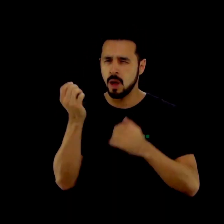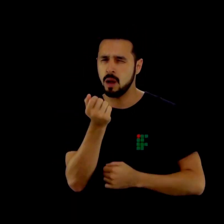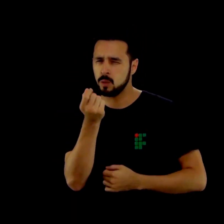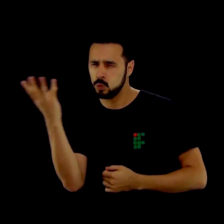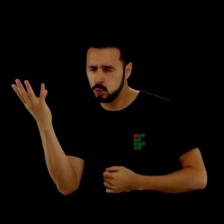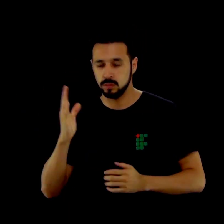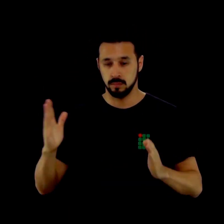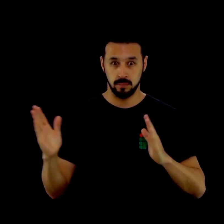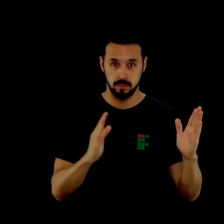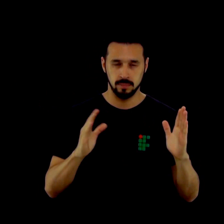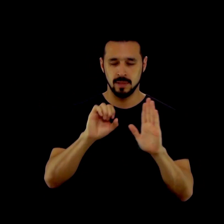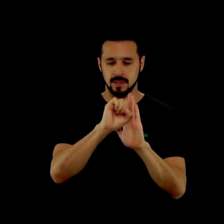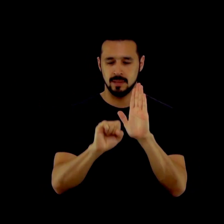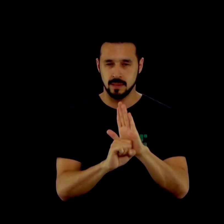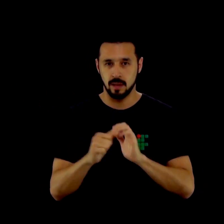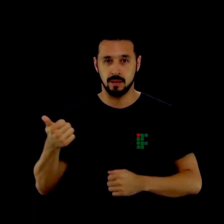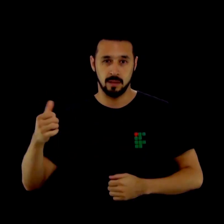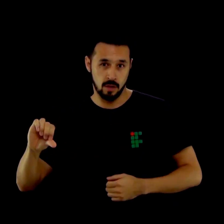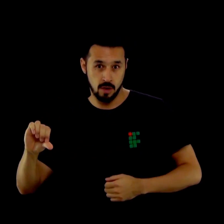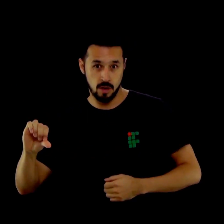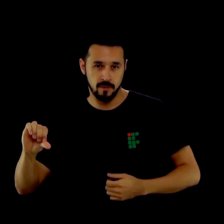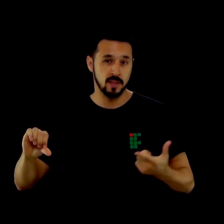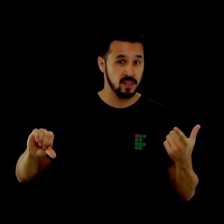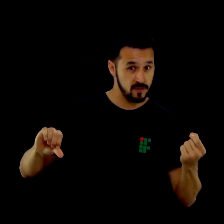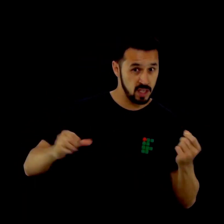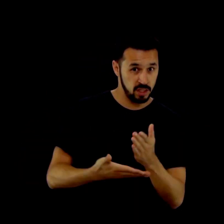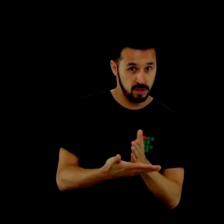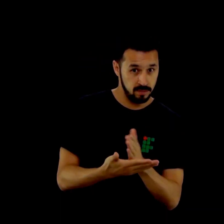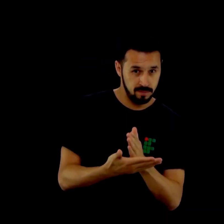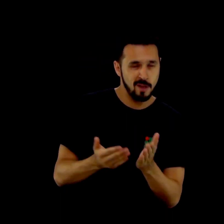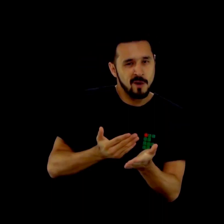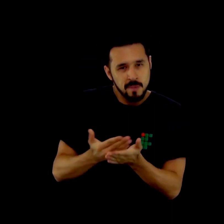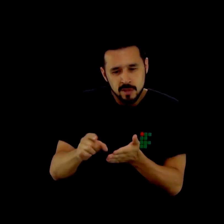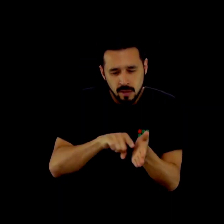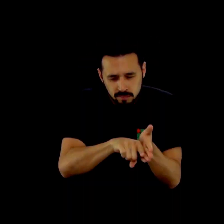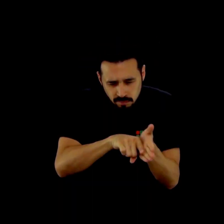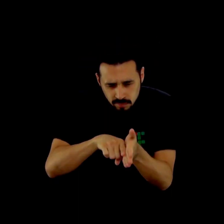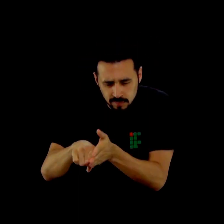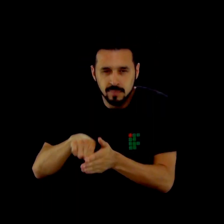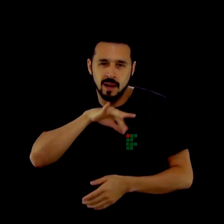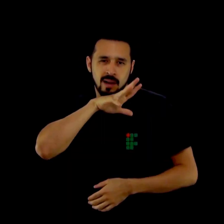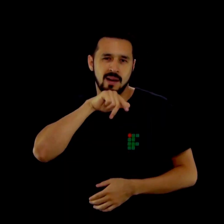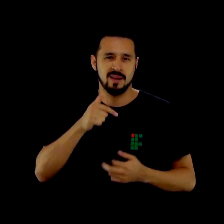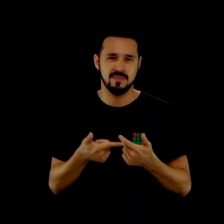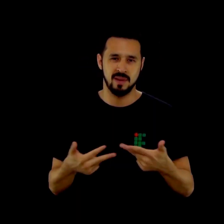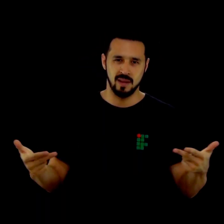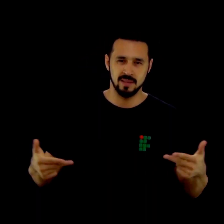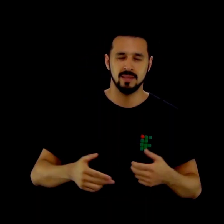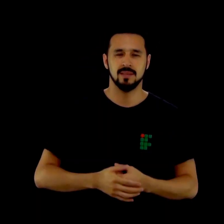XX, alguns psicólogos passaram a conduzir experimentos com animais.